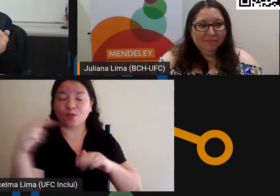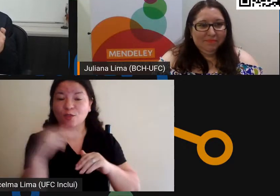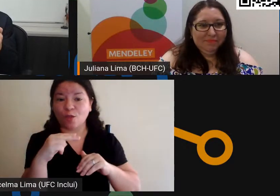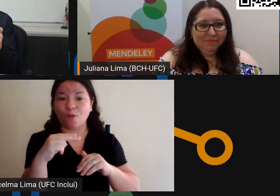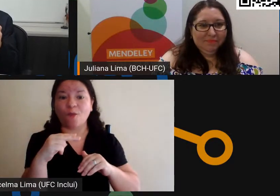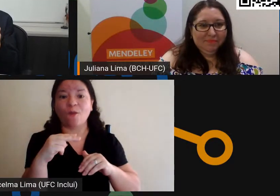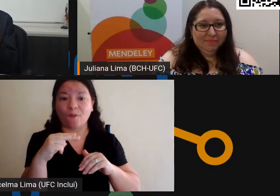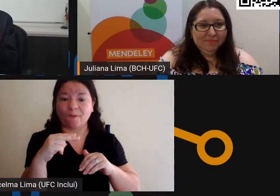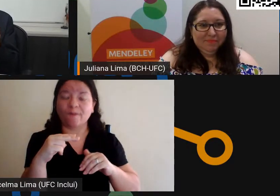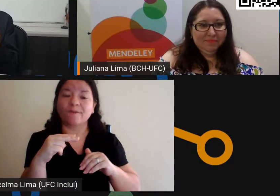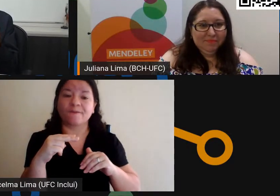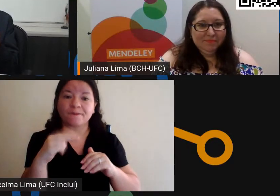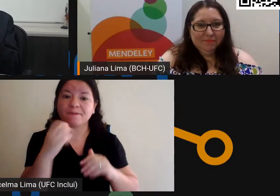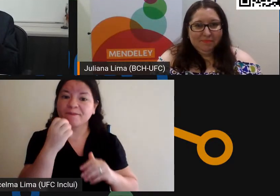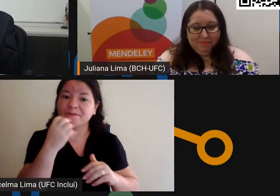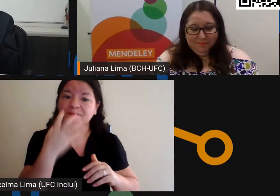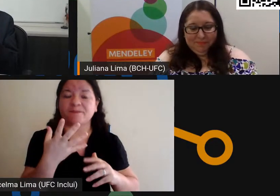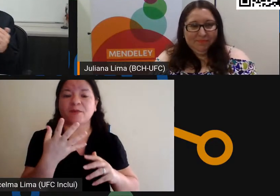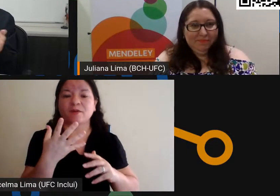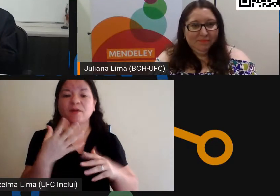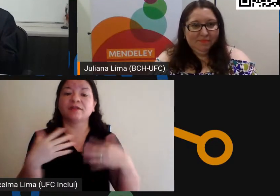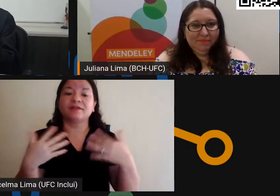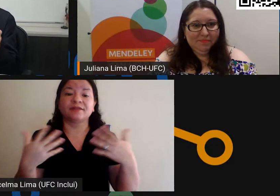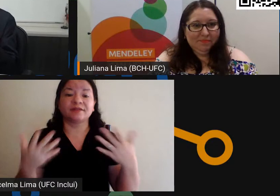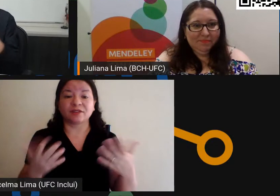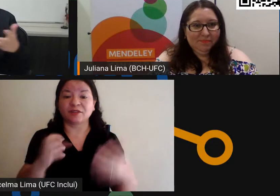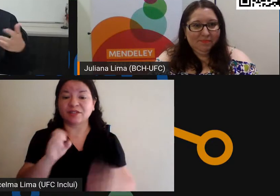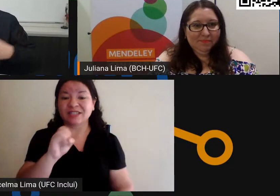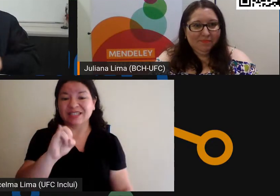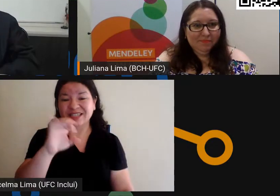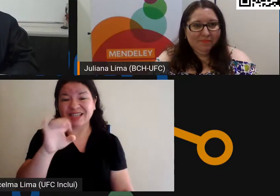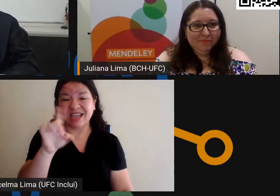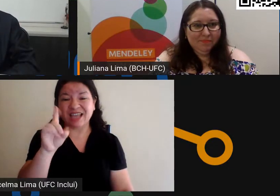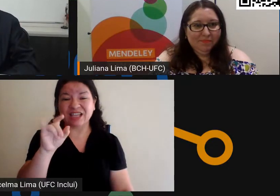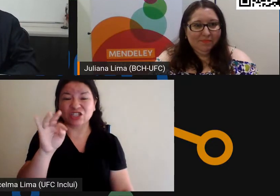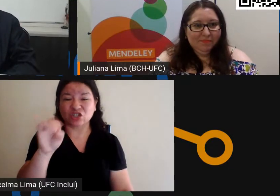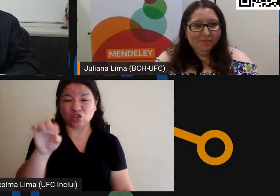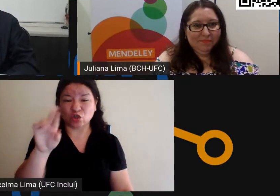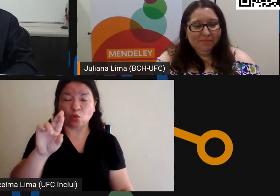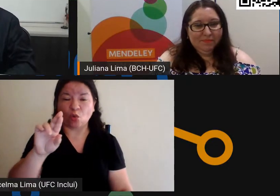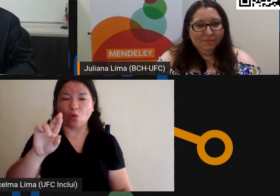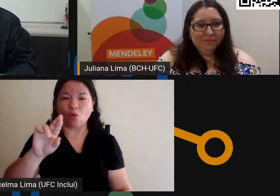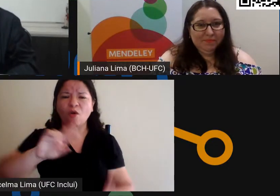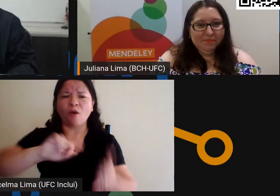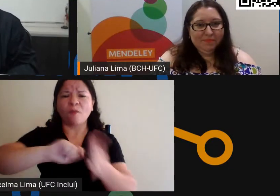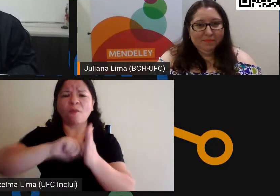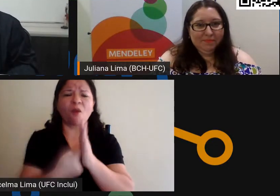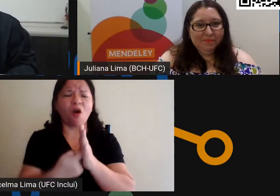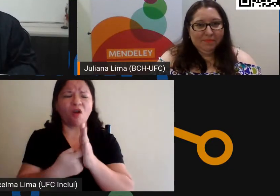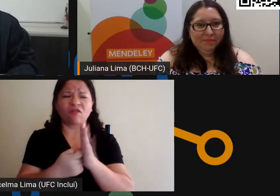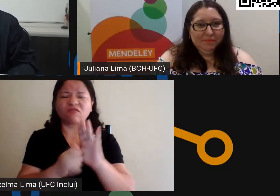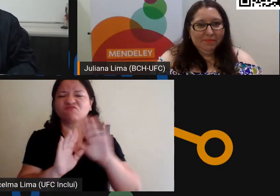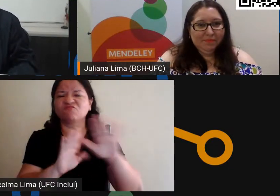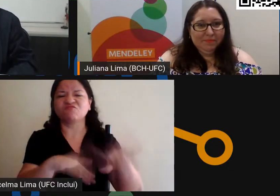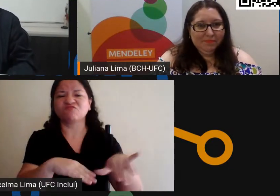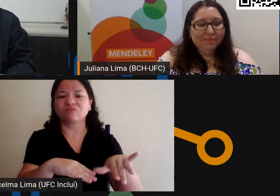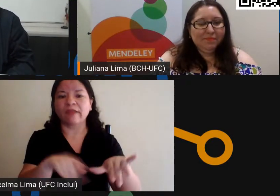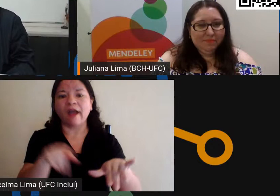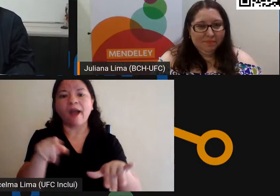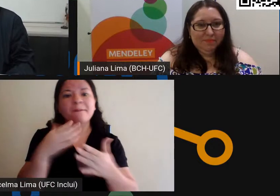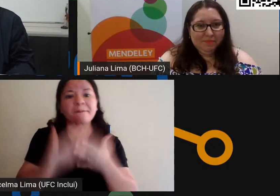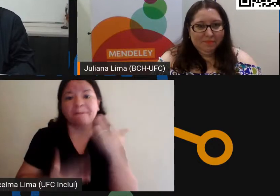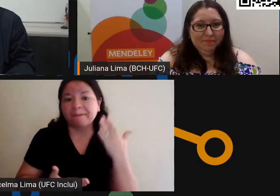o editor, que bloqueia pela titulação. É como se um livro de mestrado não pode ter tido uma ideia genial. Lógico que pode. É? E às